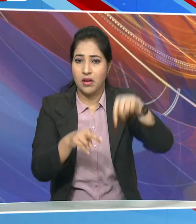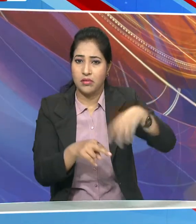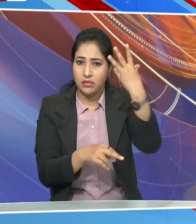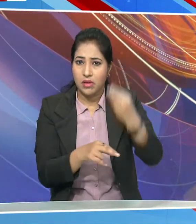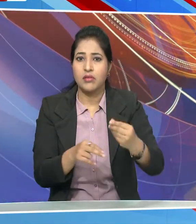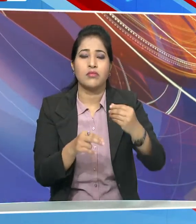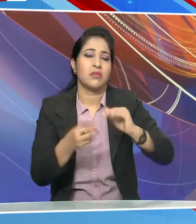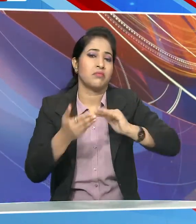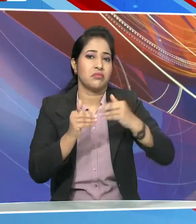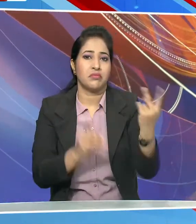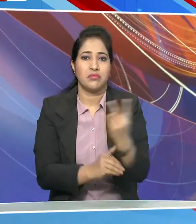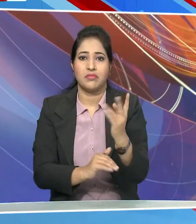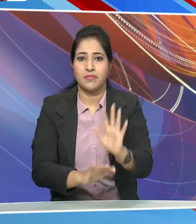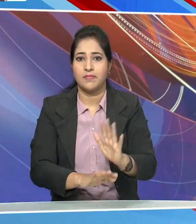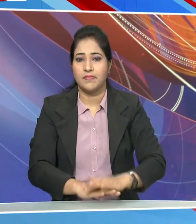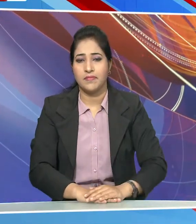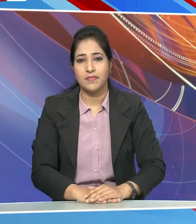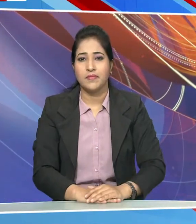भिड़ेंगे